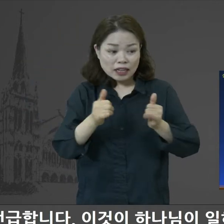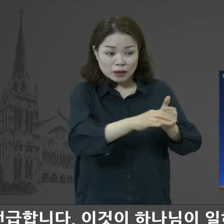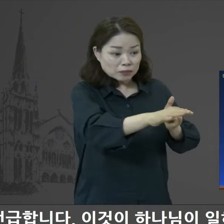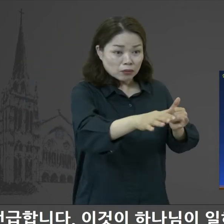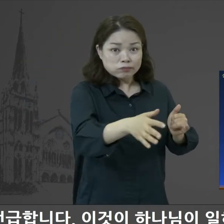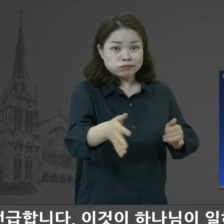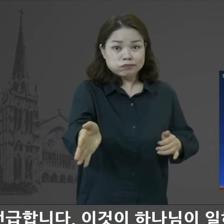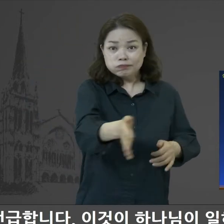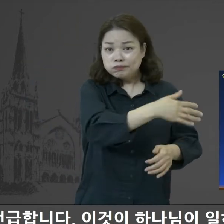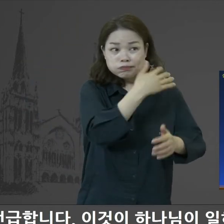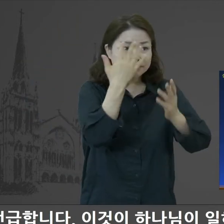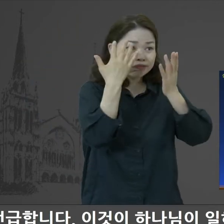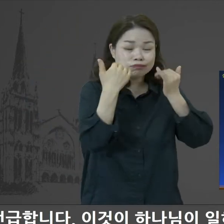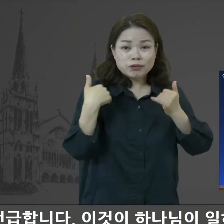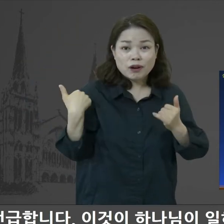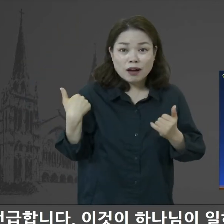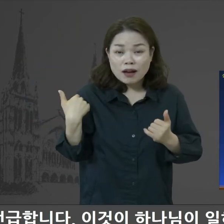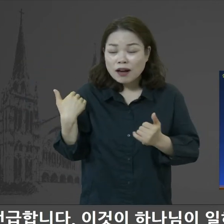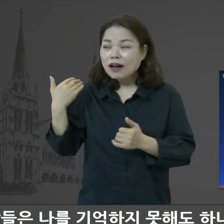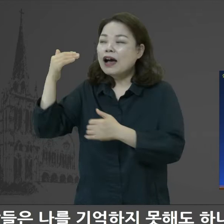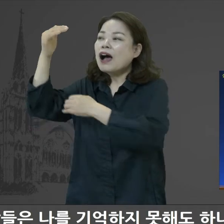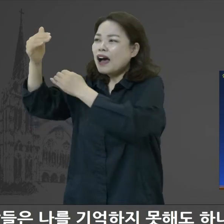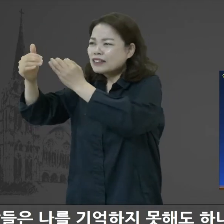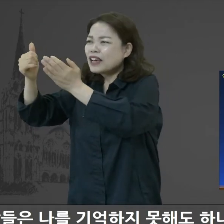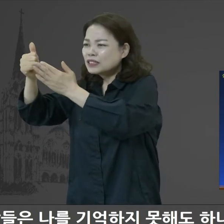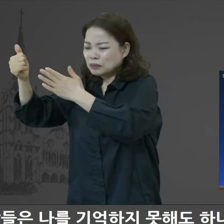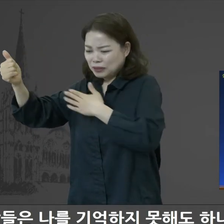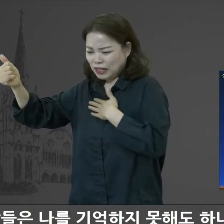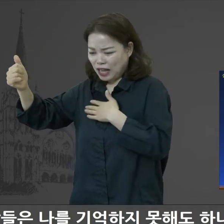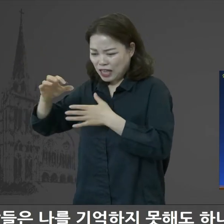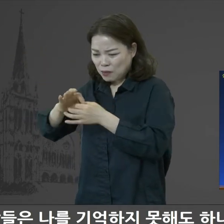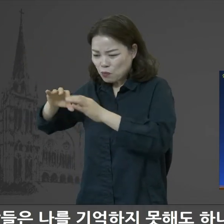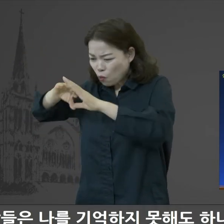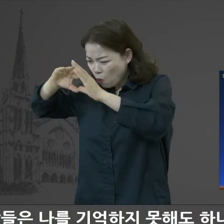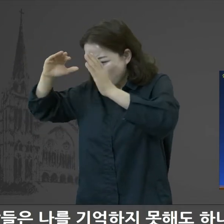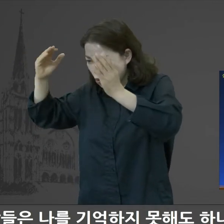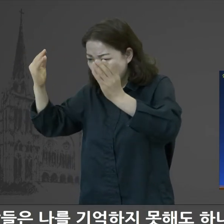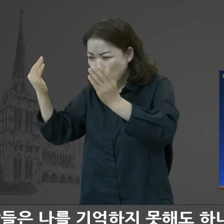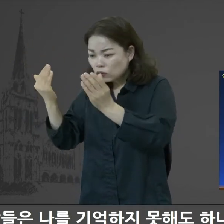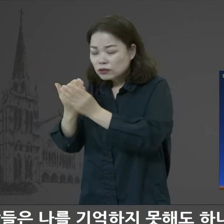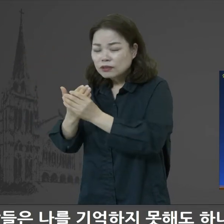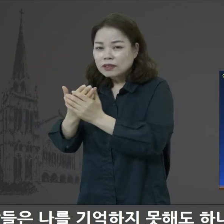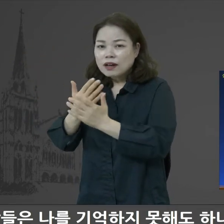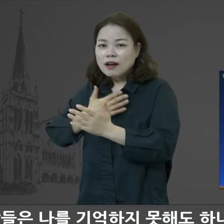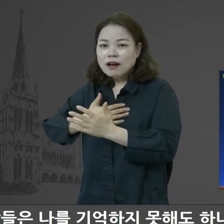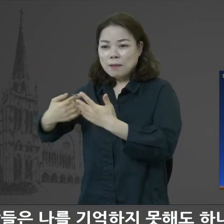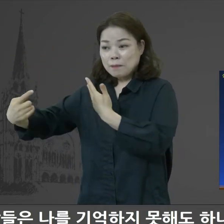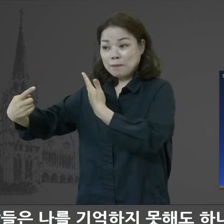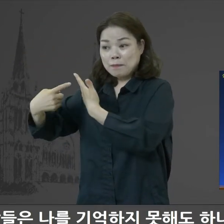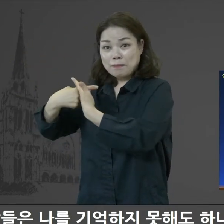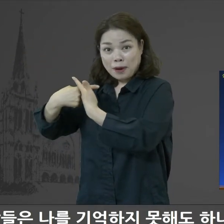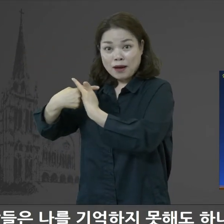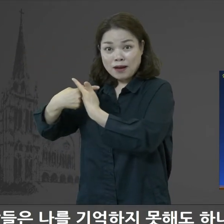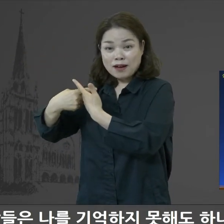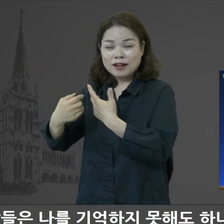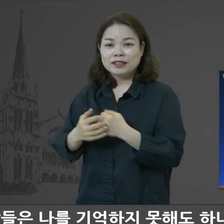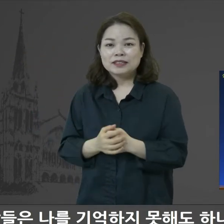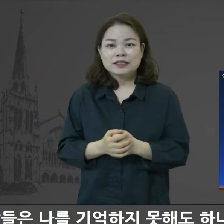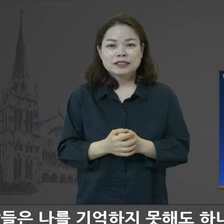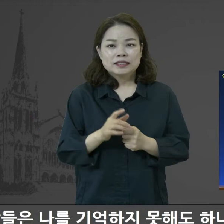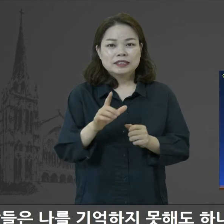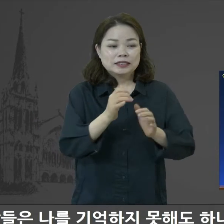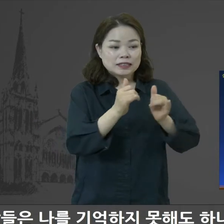나를 알지 못해도 하나님께서는 나의 모든 모습을 다 알고 계신다, 기억하고 계신다. 여러분,